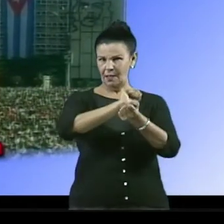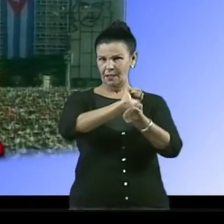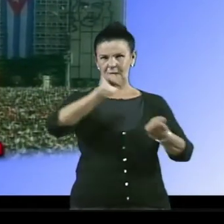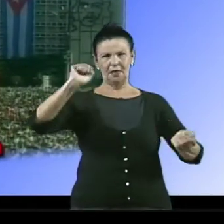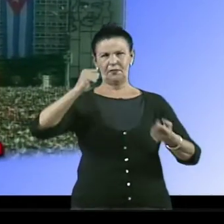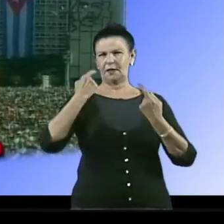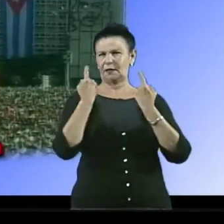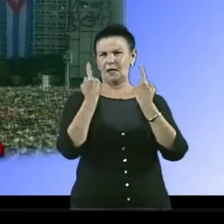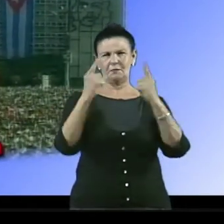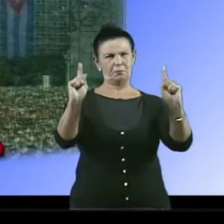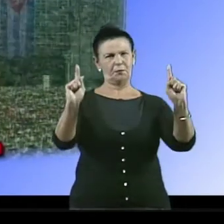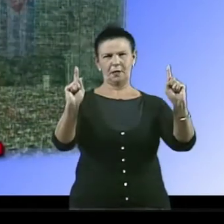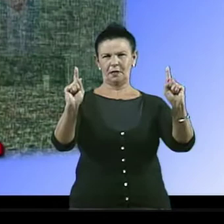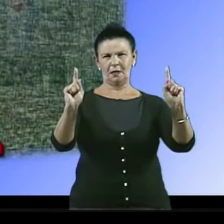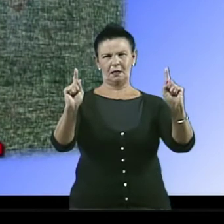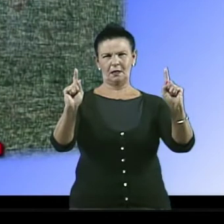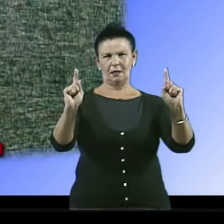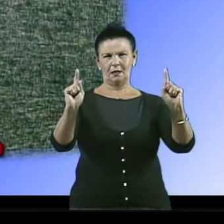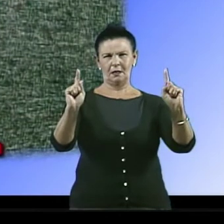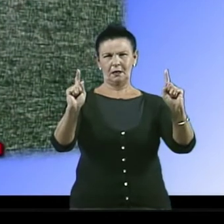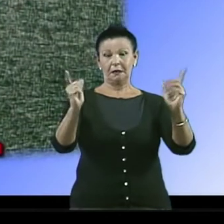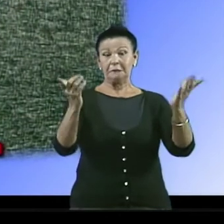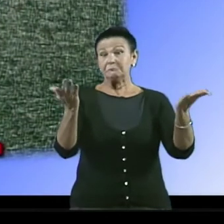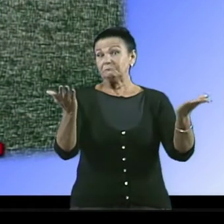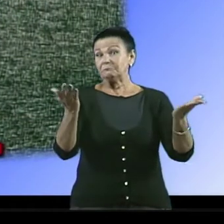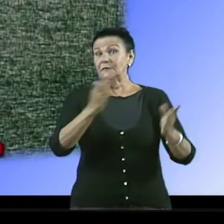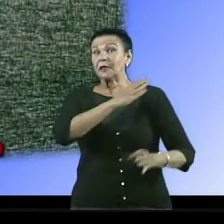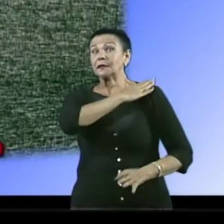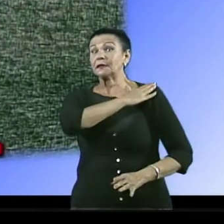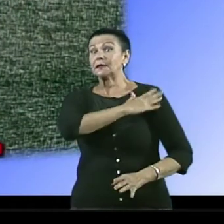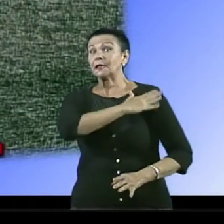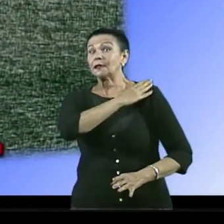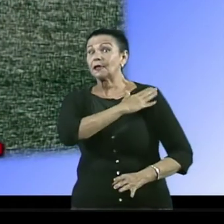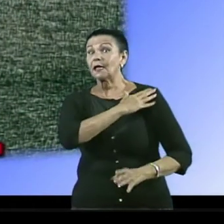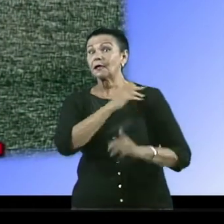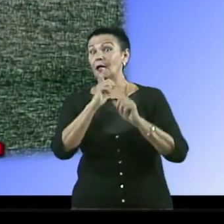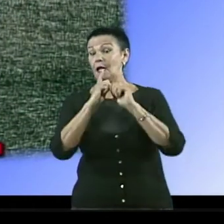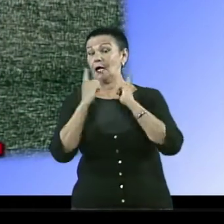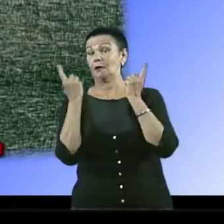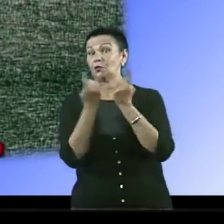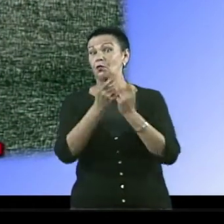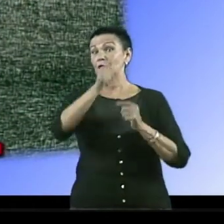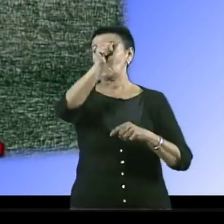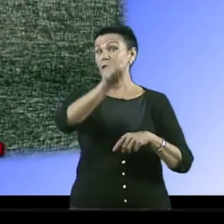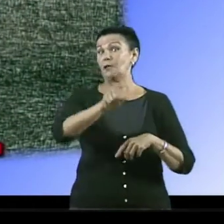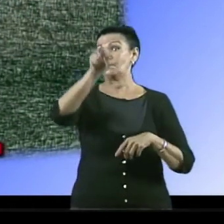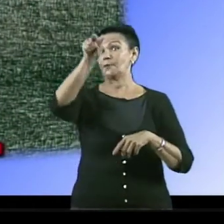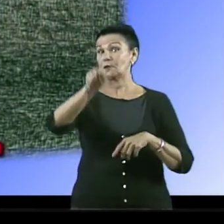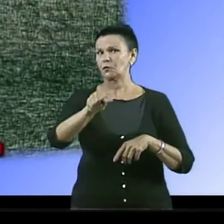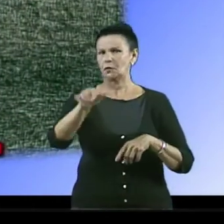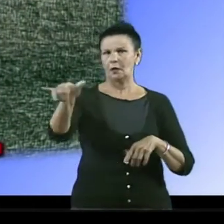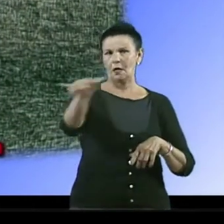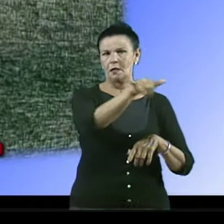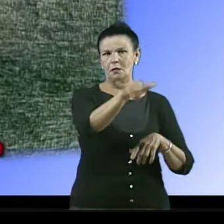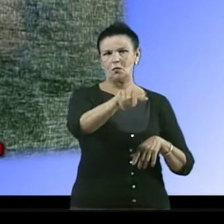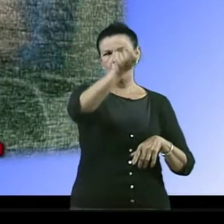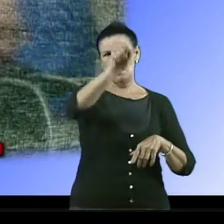plenas. Es ser tratado y tratar a los demás como seres